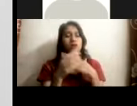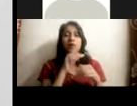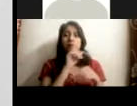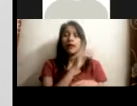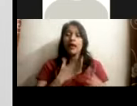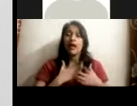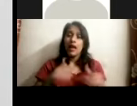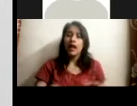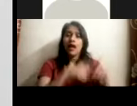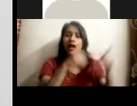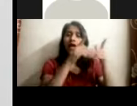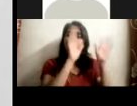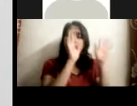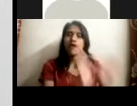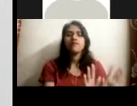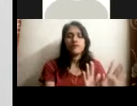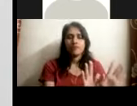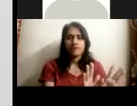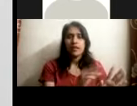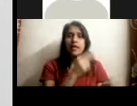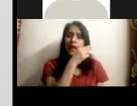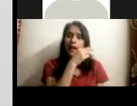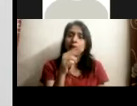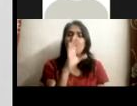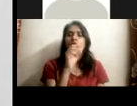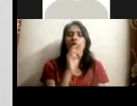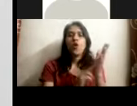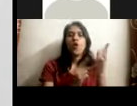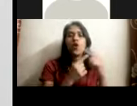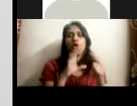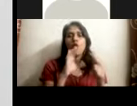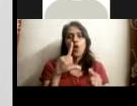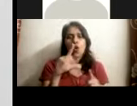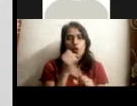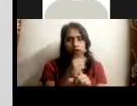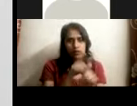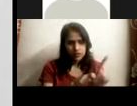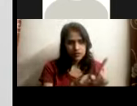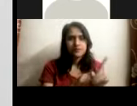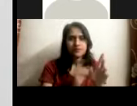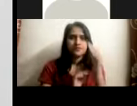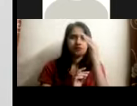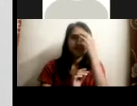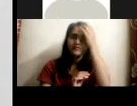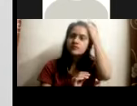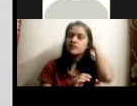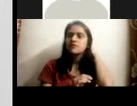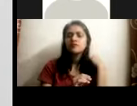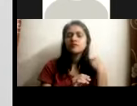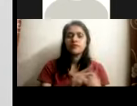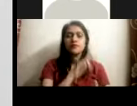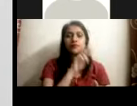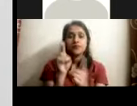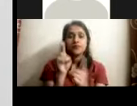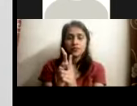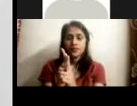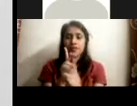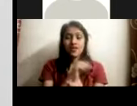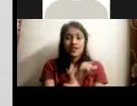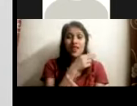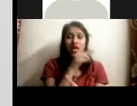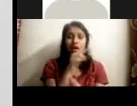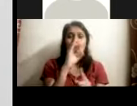है ontology. ये है objectivist ideology, objectivist approach. On the other hand, जो subjectivist